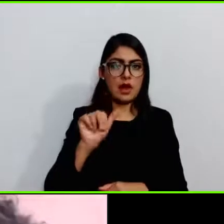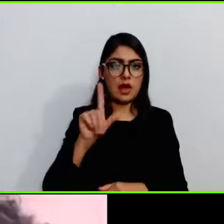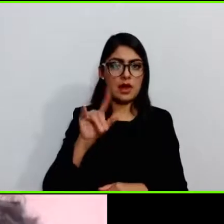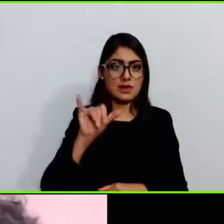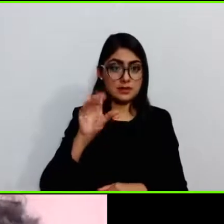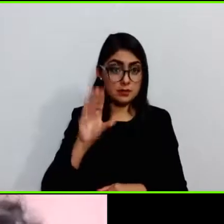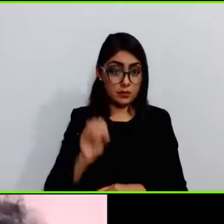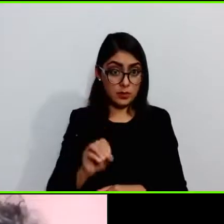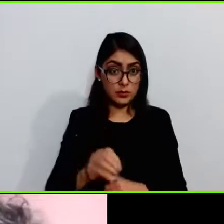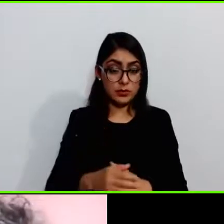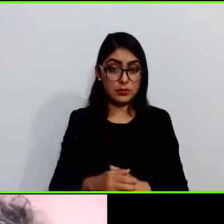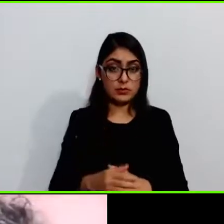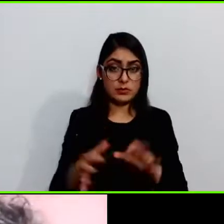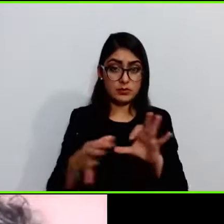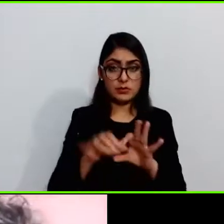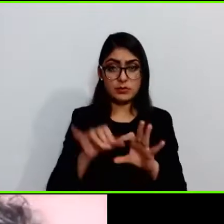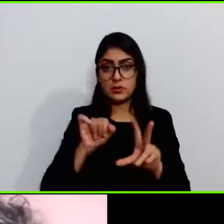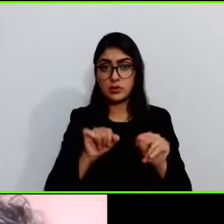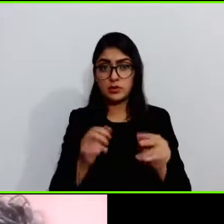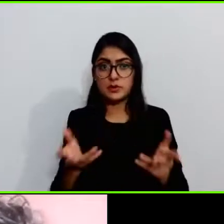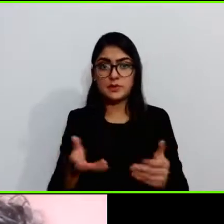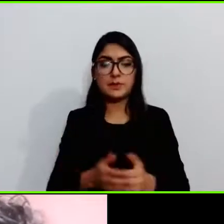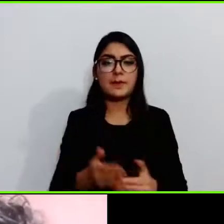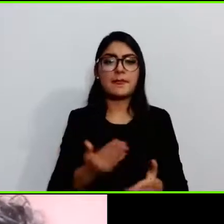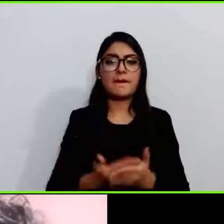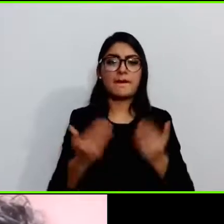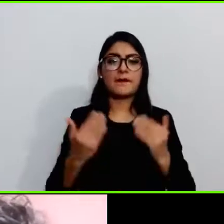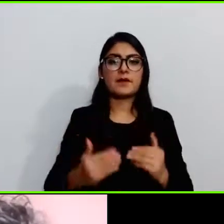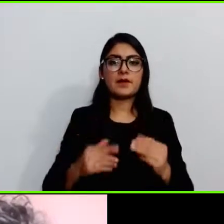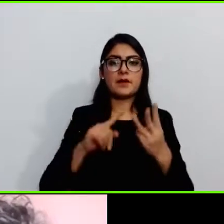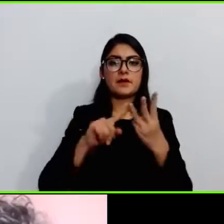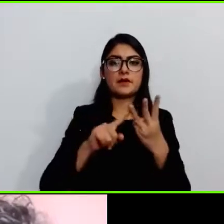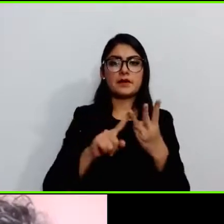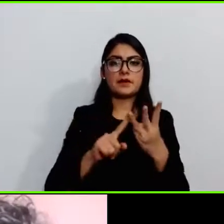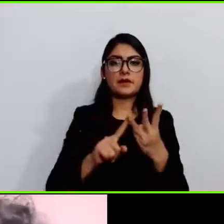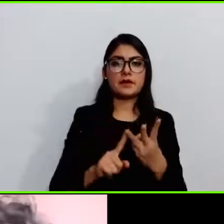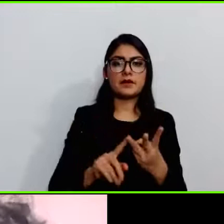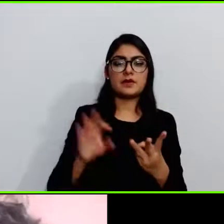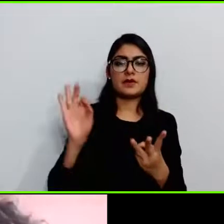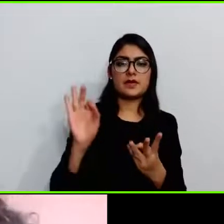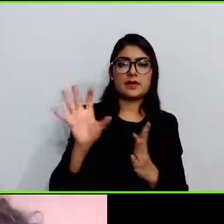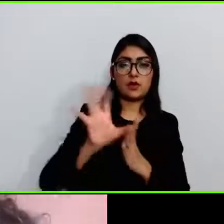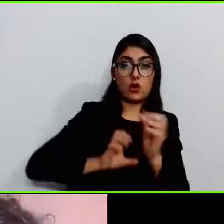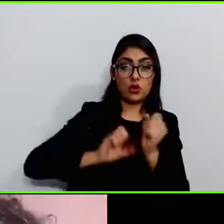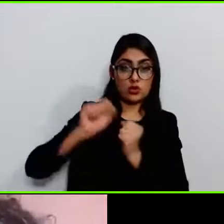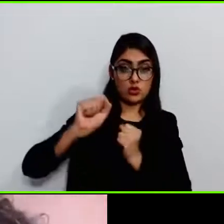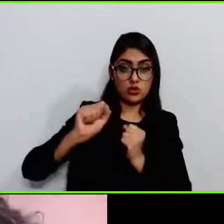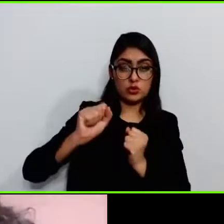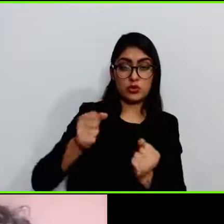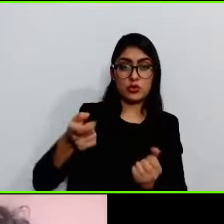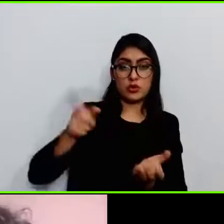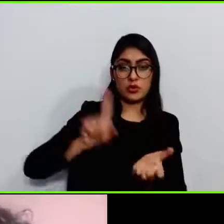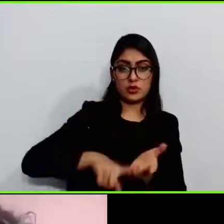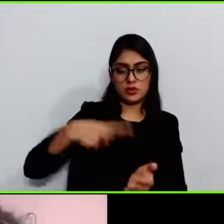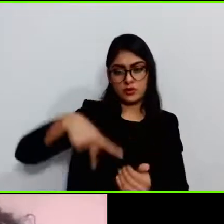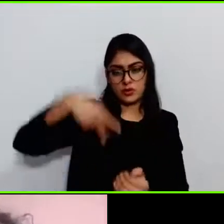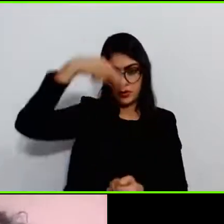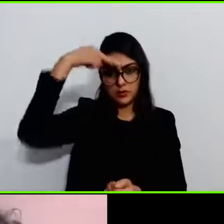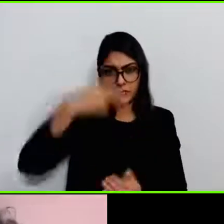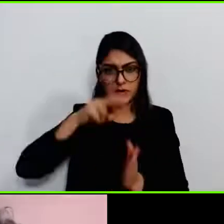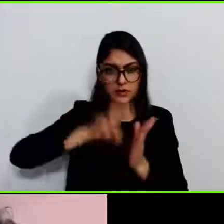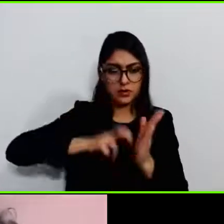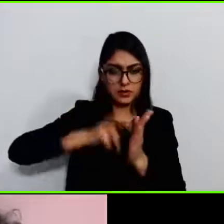Una tercera pregunta sería, ¿de realizarse alguna reforma a la Constitución mexicana, en su opinión,